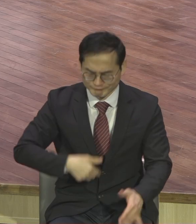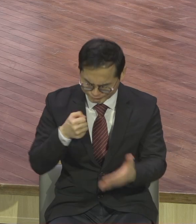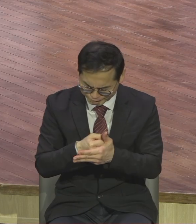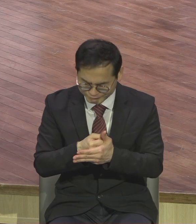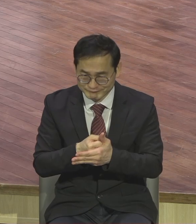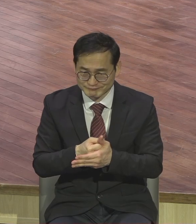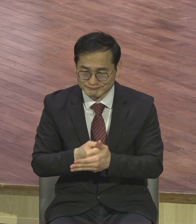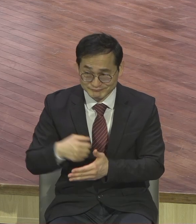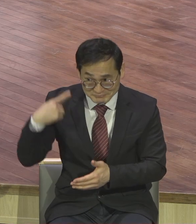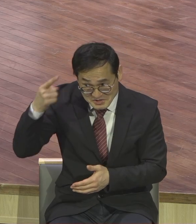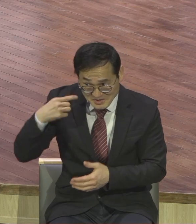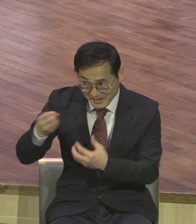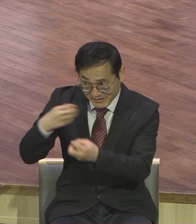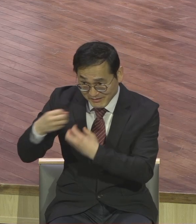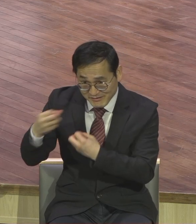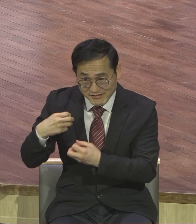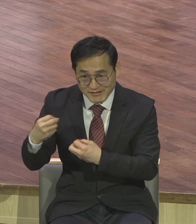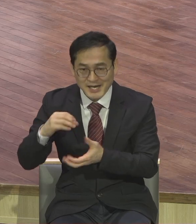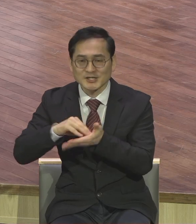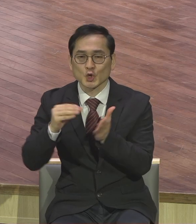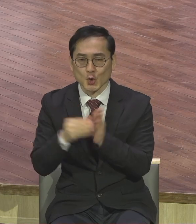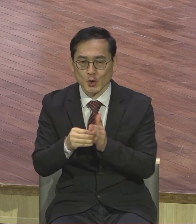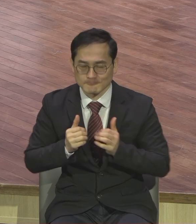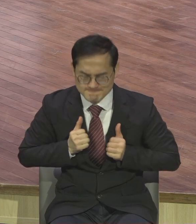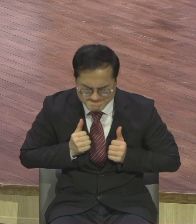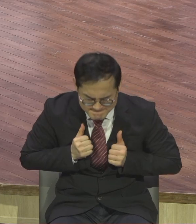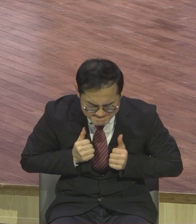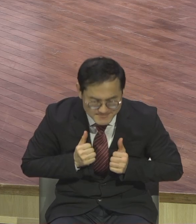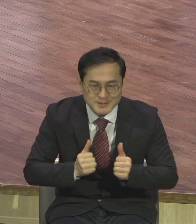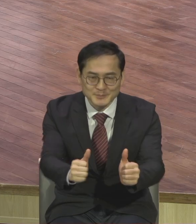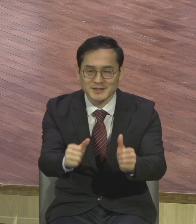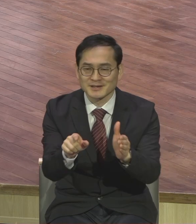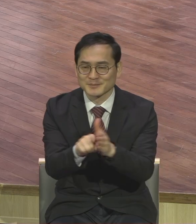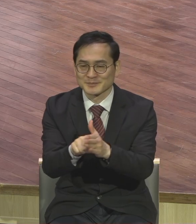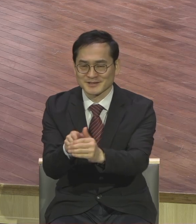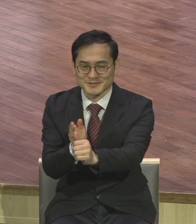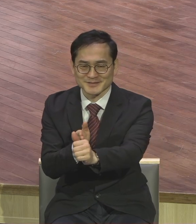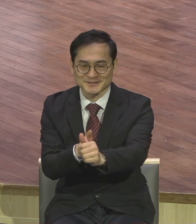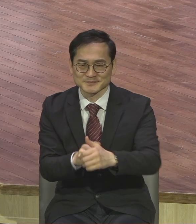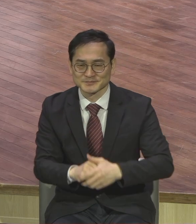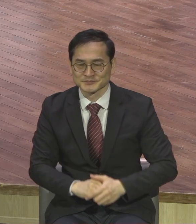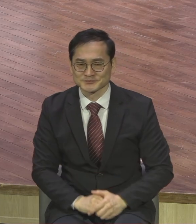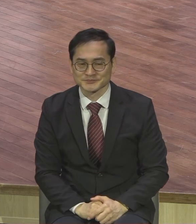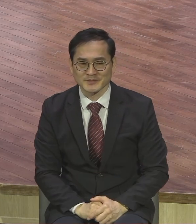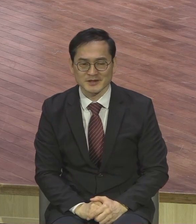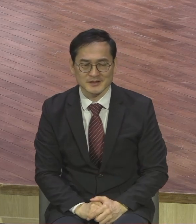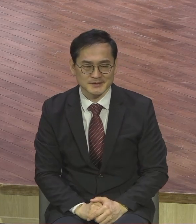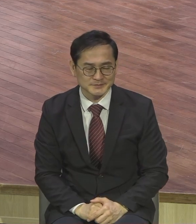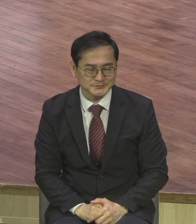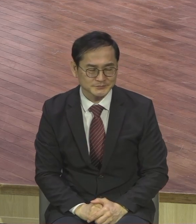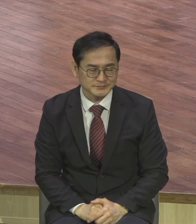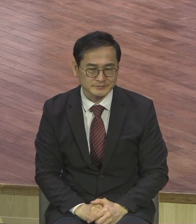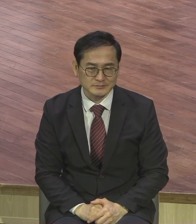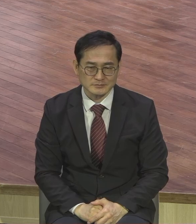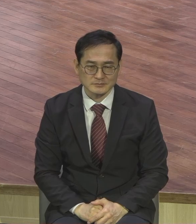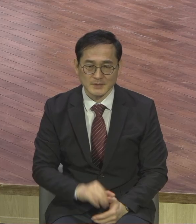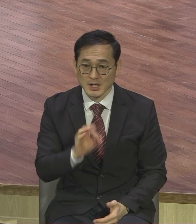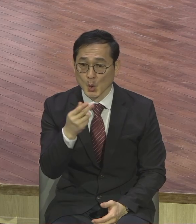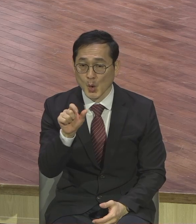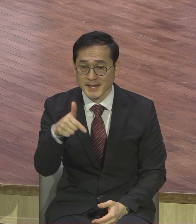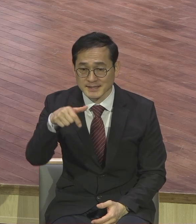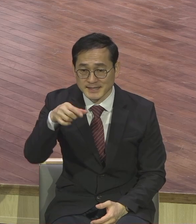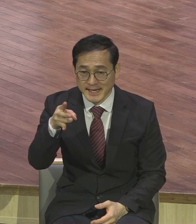속에 사실적으로 회복되기를 바랍니다. 계시록 3장 15절로 16절을 보면